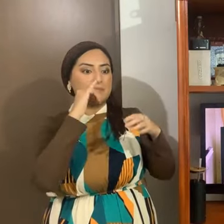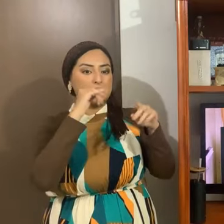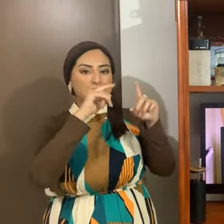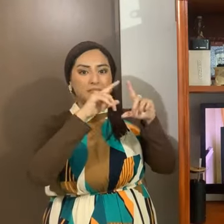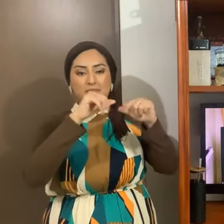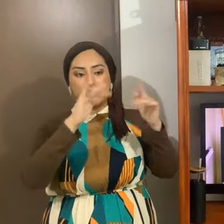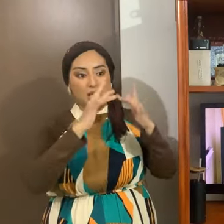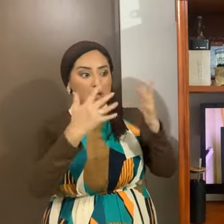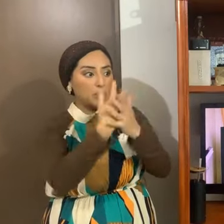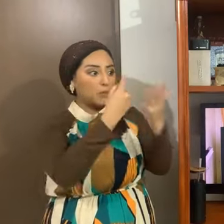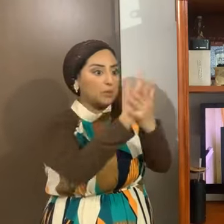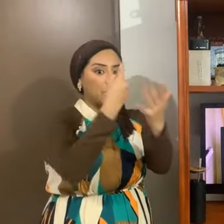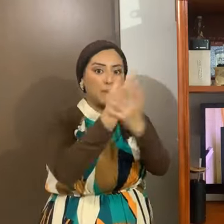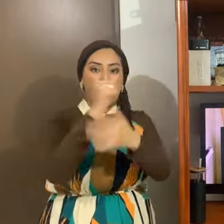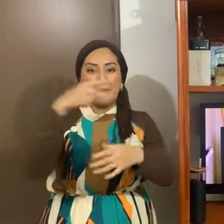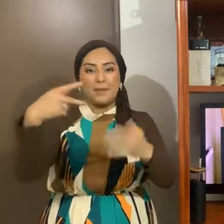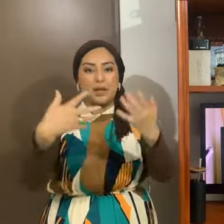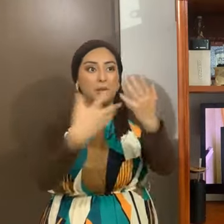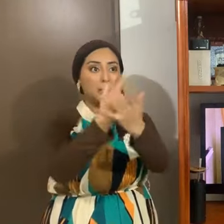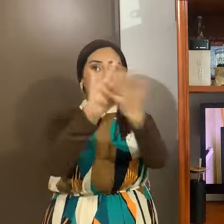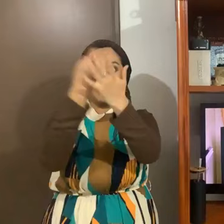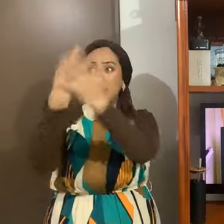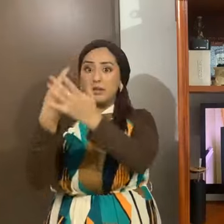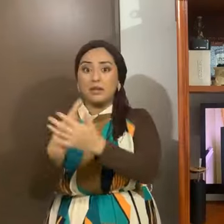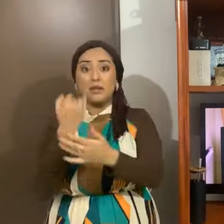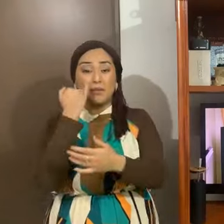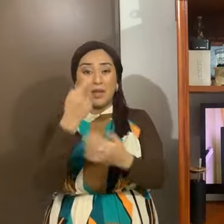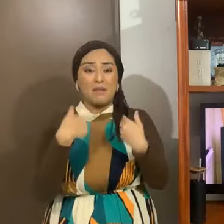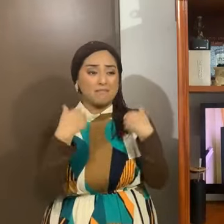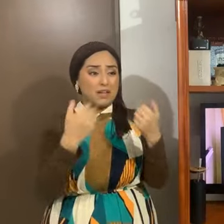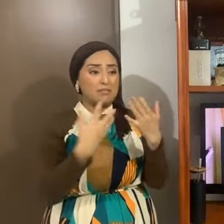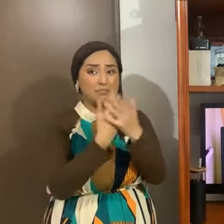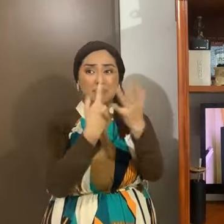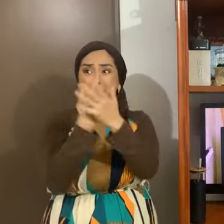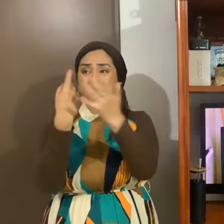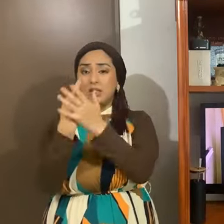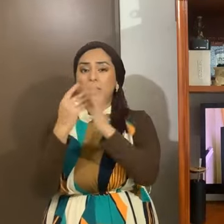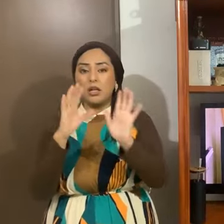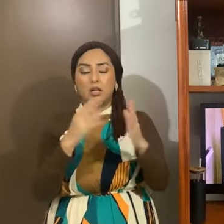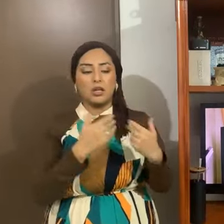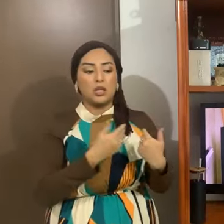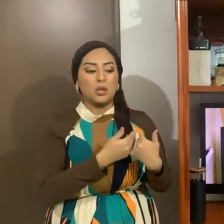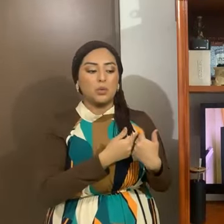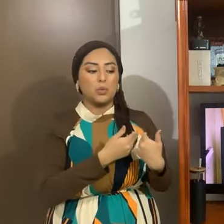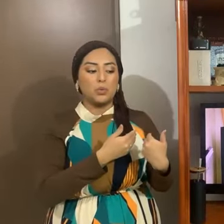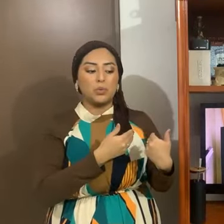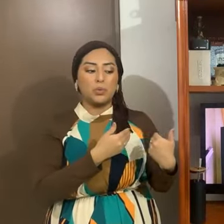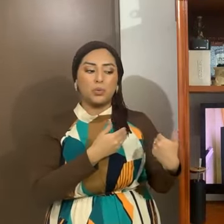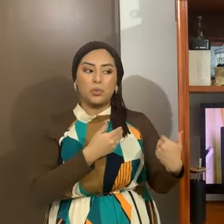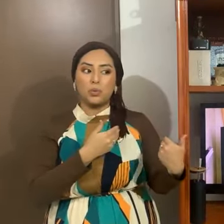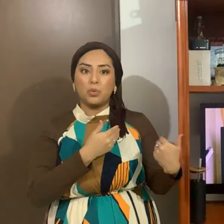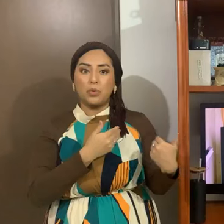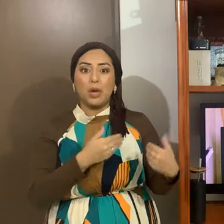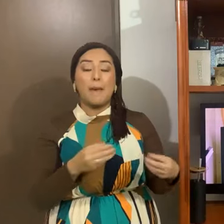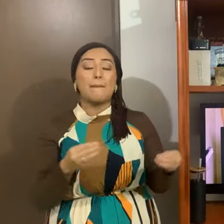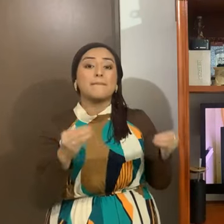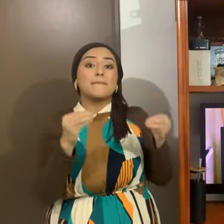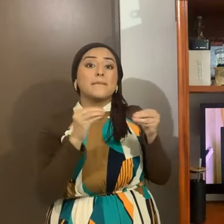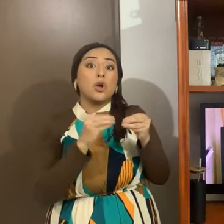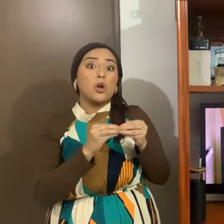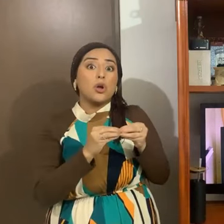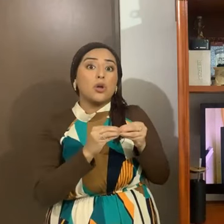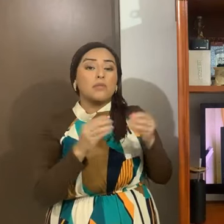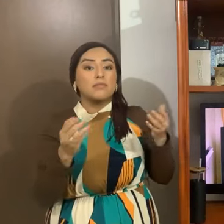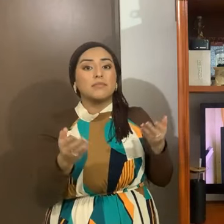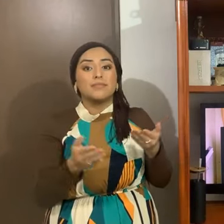Ahora que esta y que la otra si tienes muchas redes sociales, apartándote de ellas. Porque es más fácil, amado